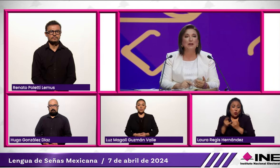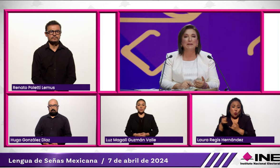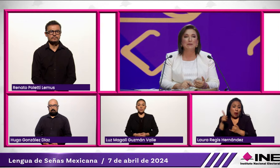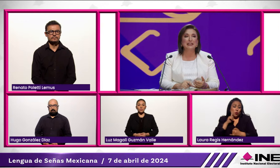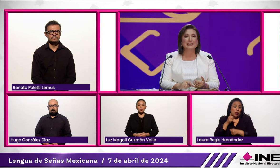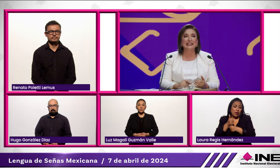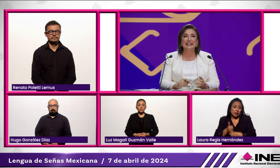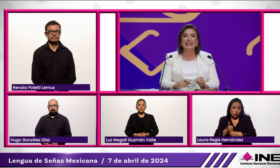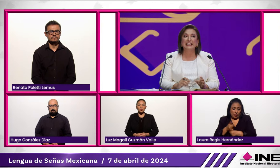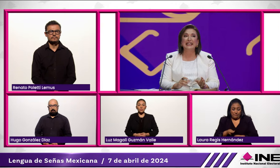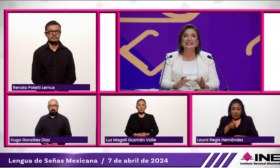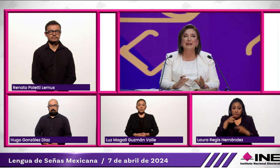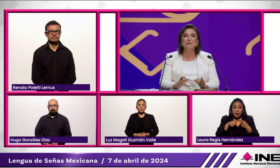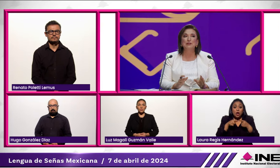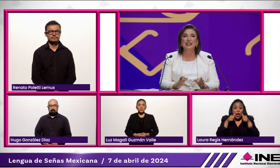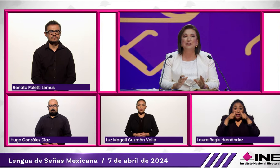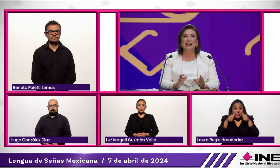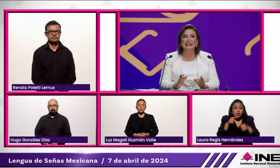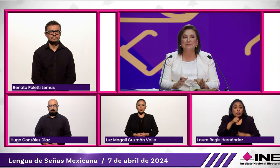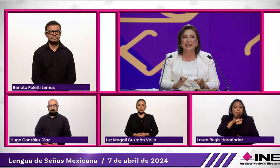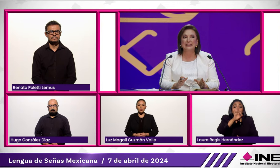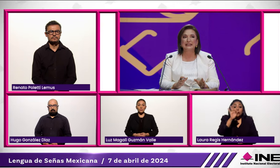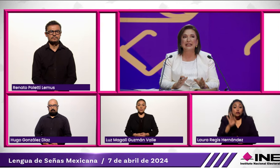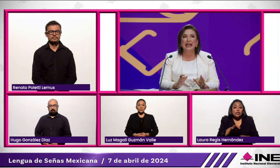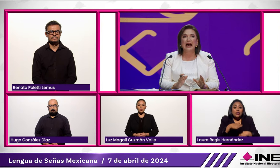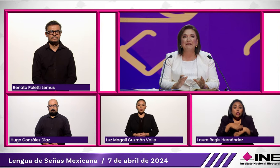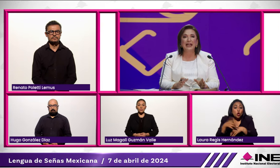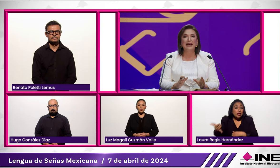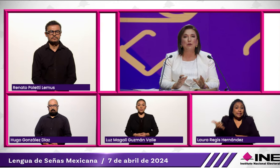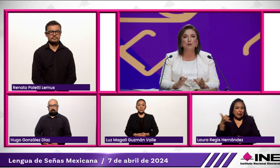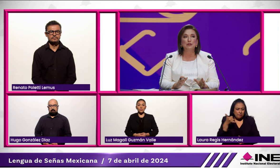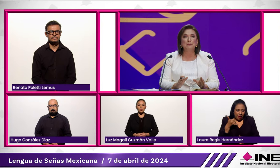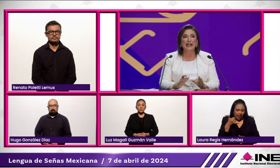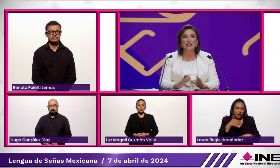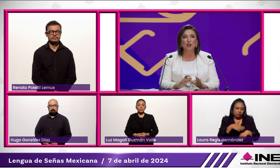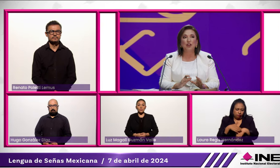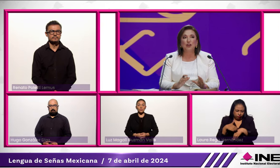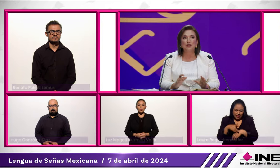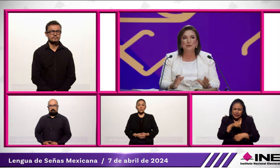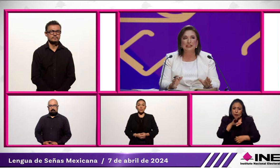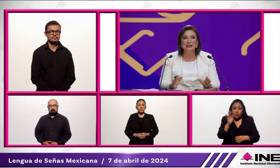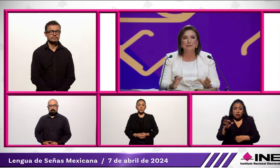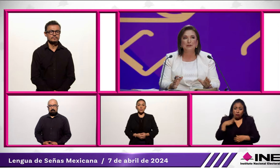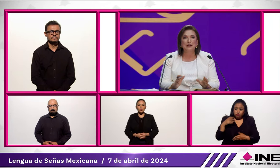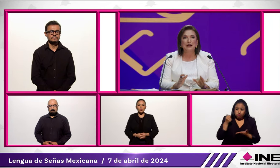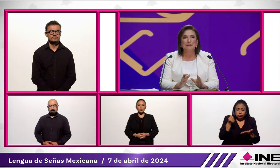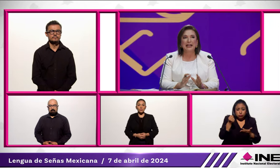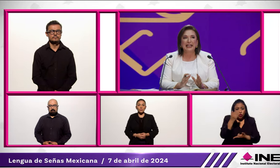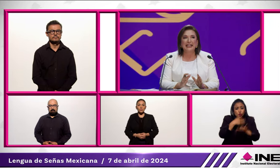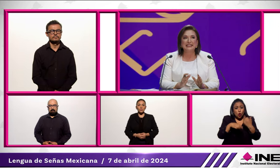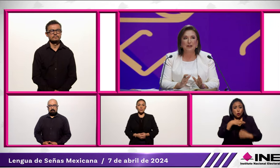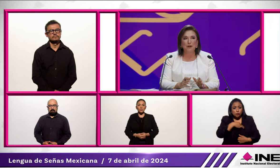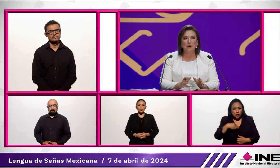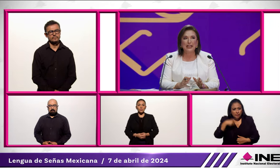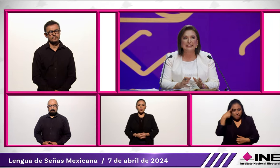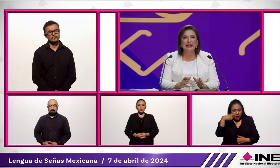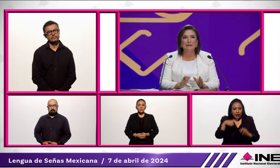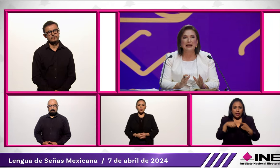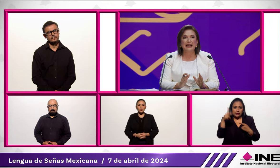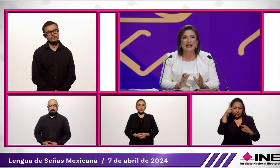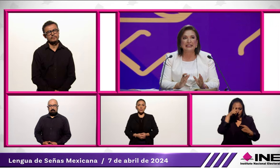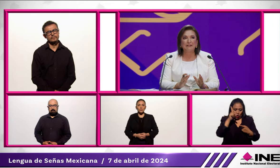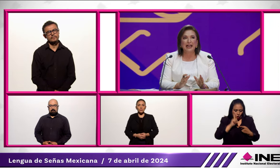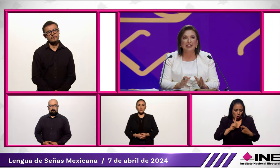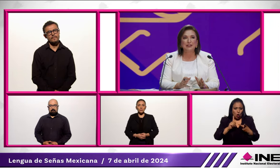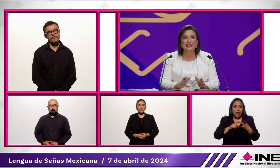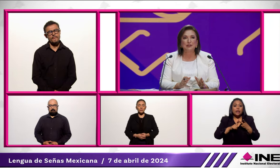lo primero que vamos a hacer es atender el 100% de las llamadas. Habrá recursos para todos los municipios, para que haya psicólogas,